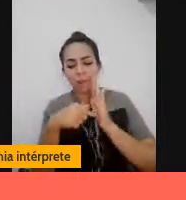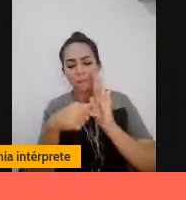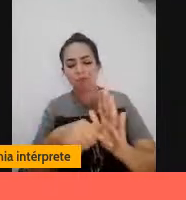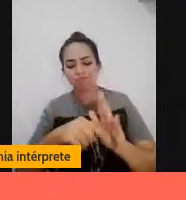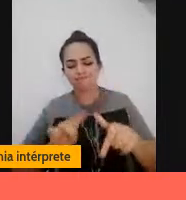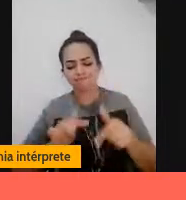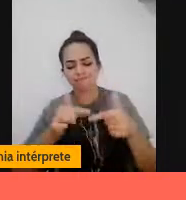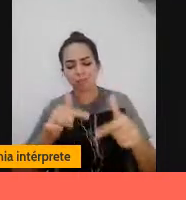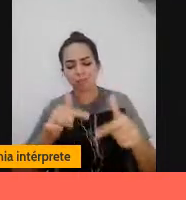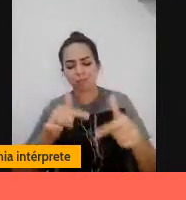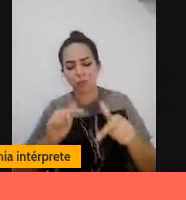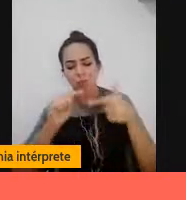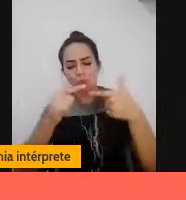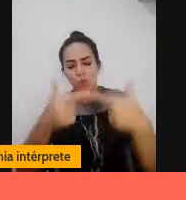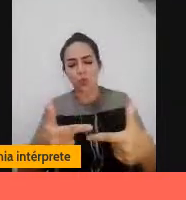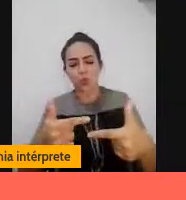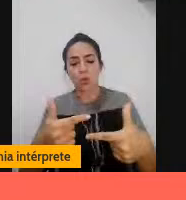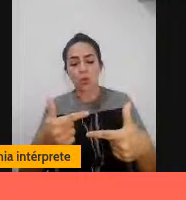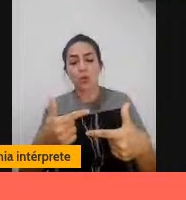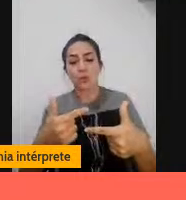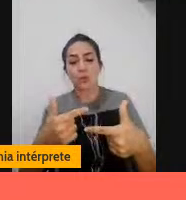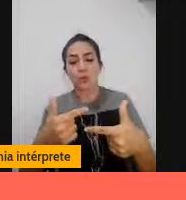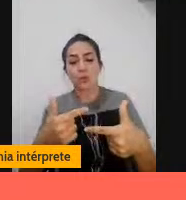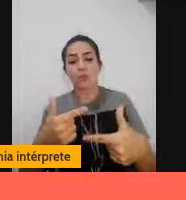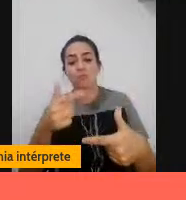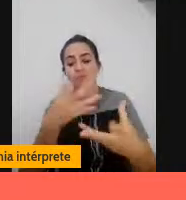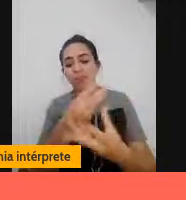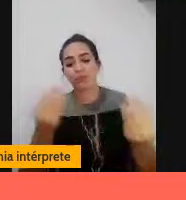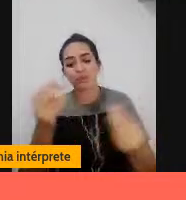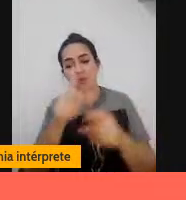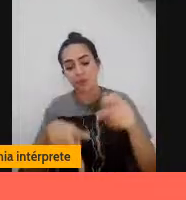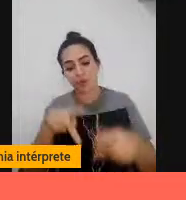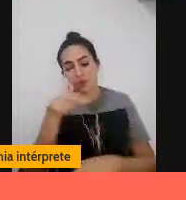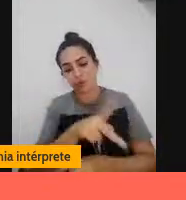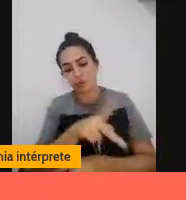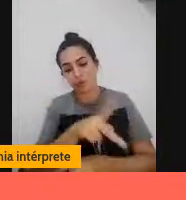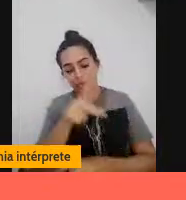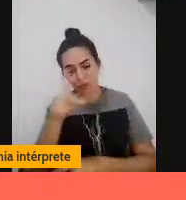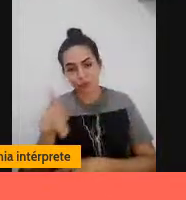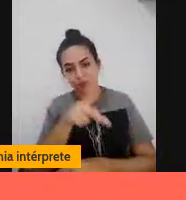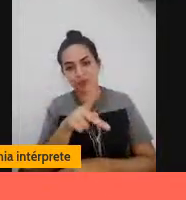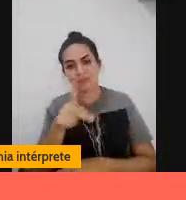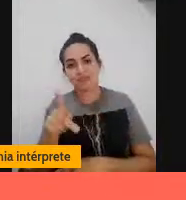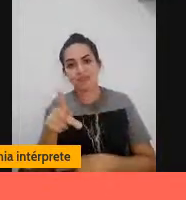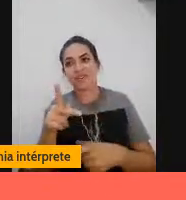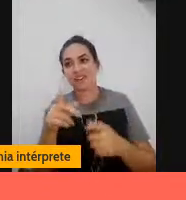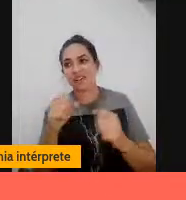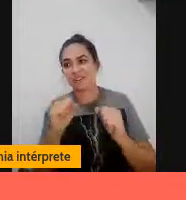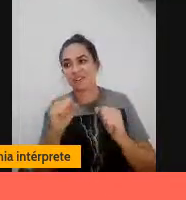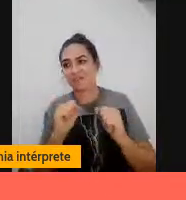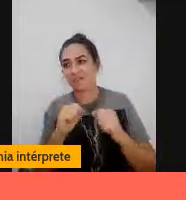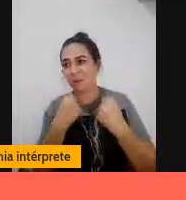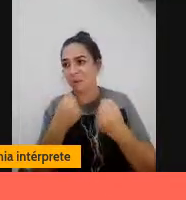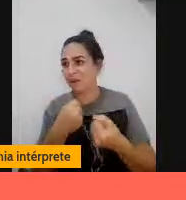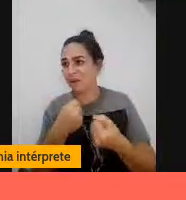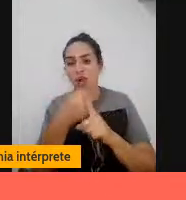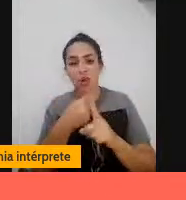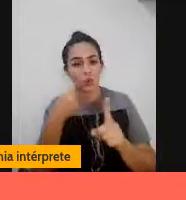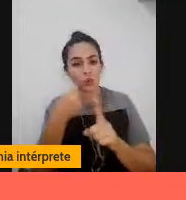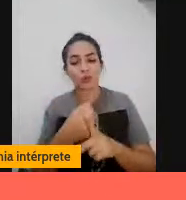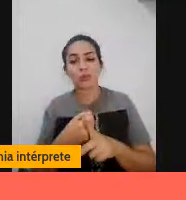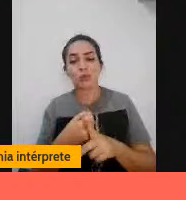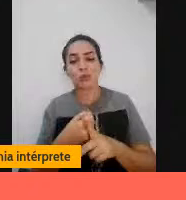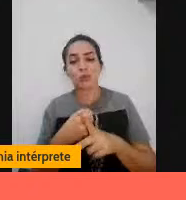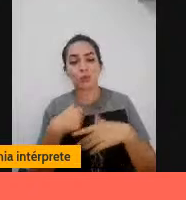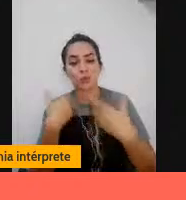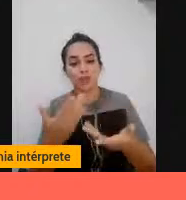muitos profissionais, de muitos professores, para que isso pudesse acontecer. Né? Então, nossa gratidão, né, em nome